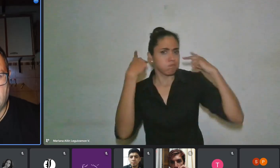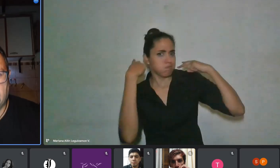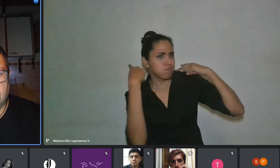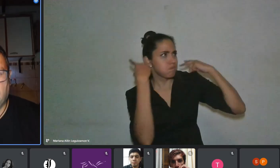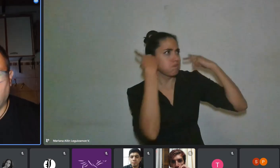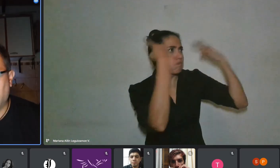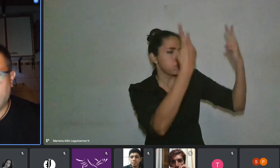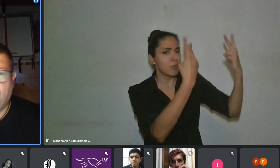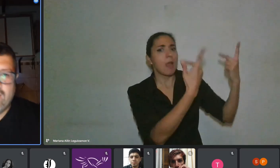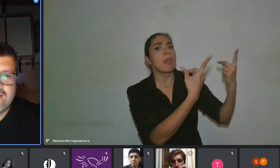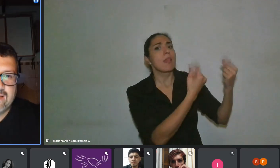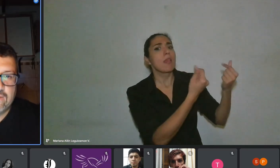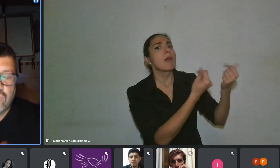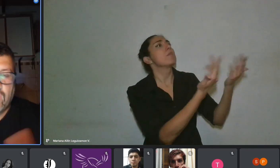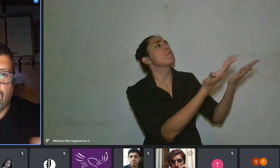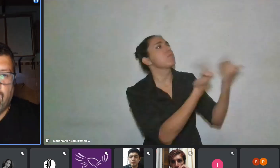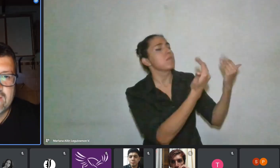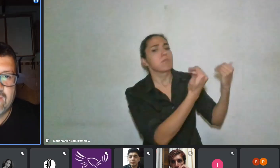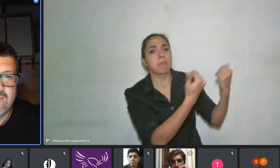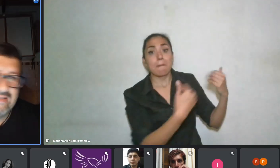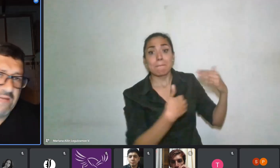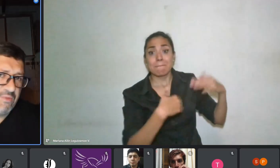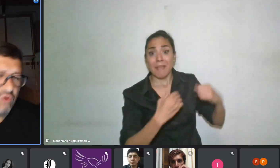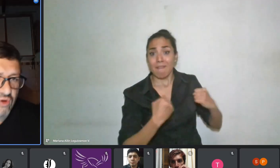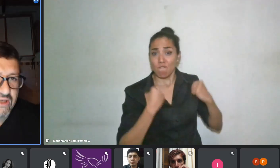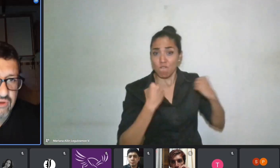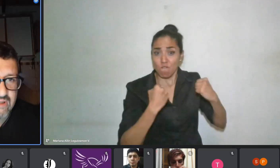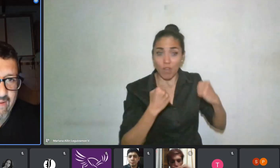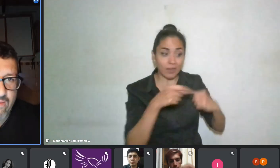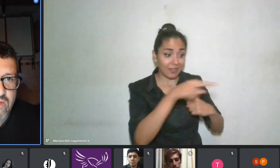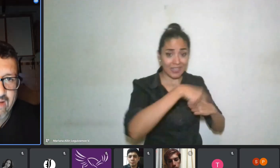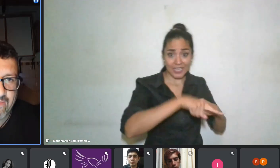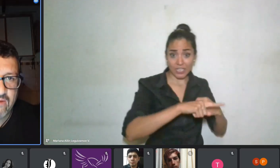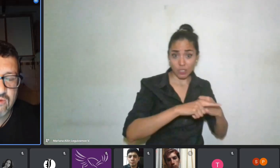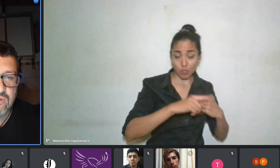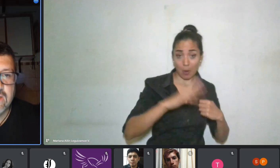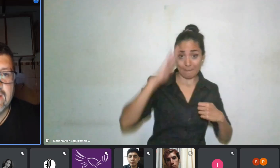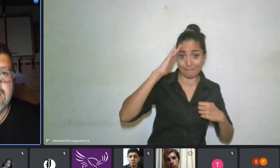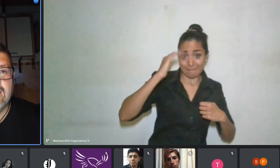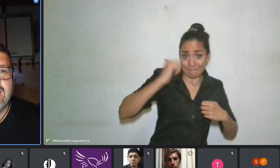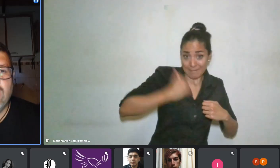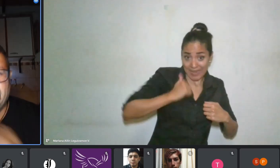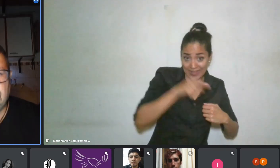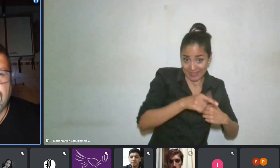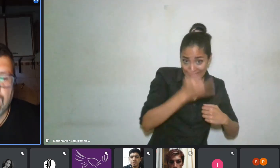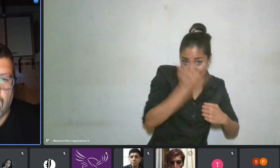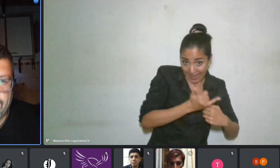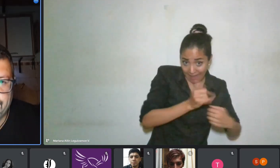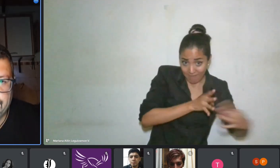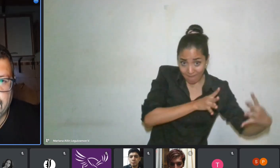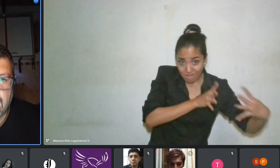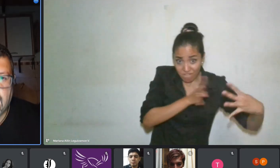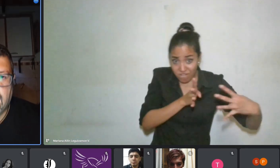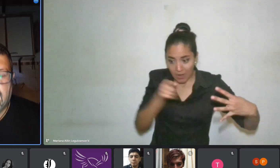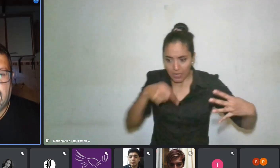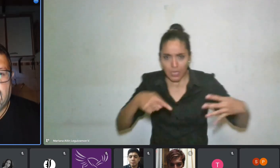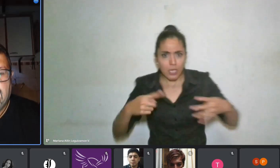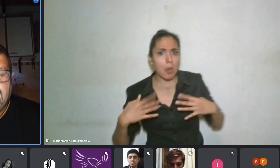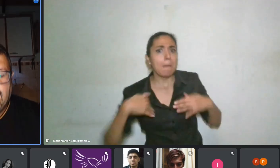reclamó, tuvo más fuerza que toda su fuerza militar, porque ojo que ellos estaban muy armados, y los destituyó.